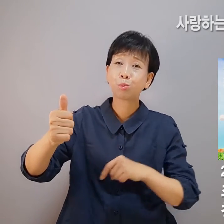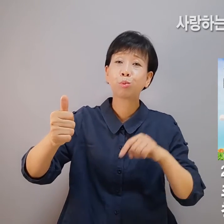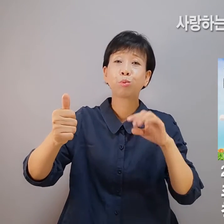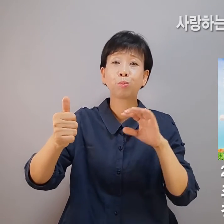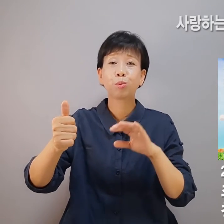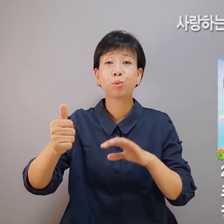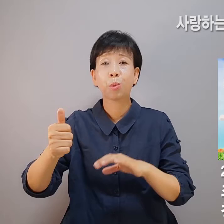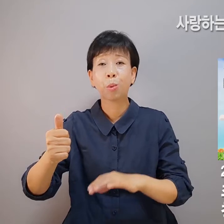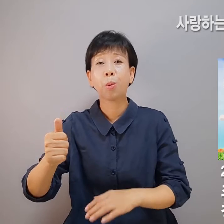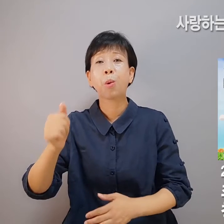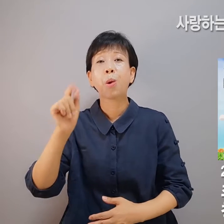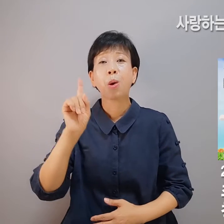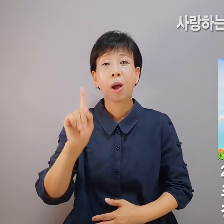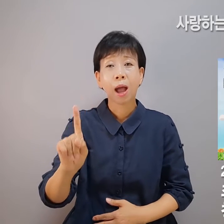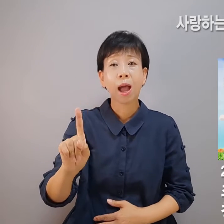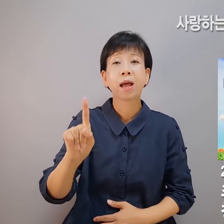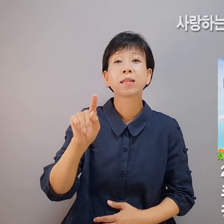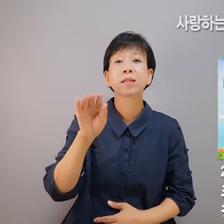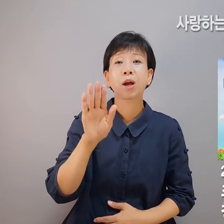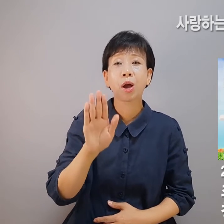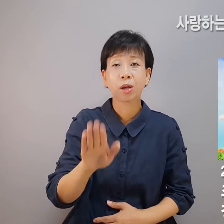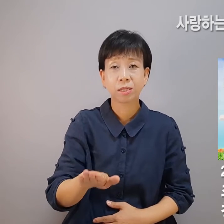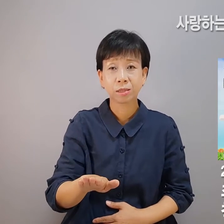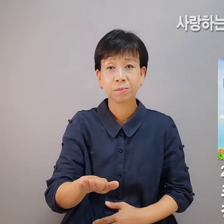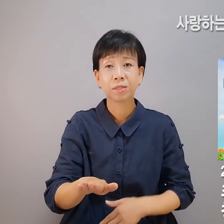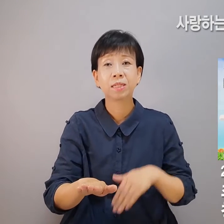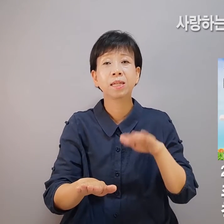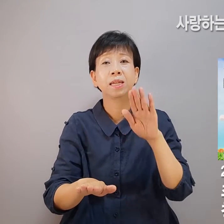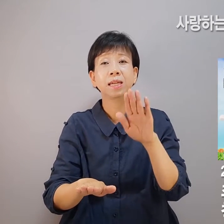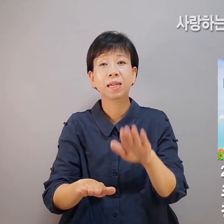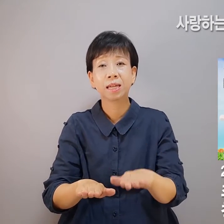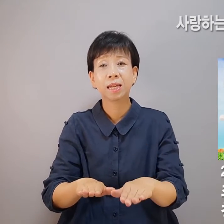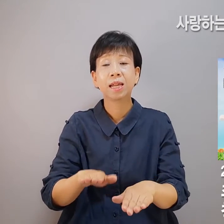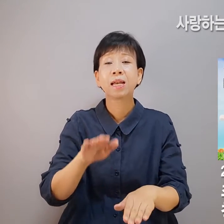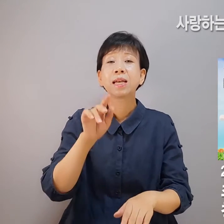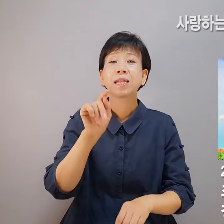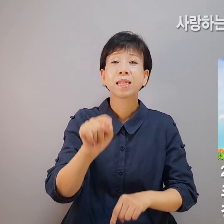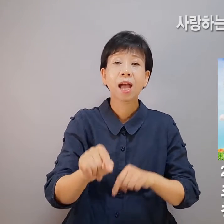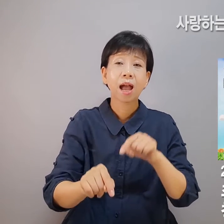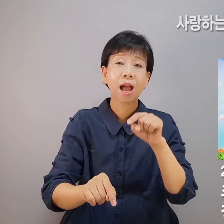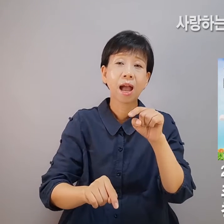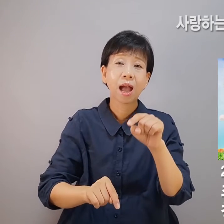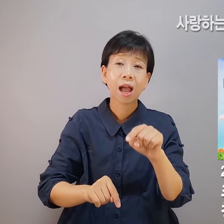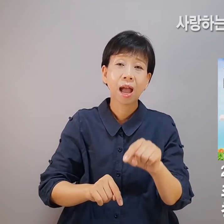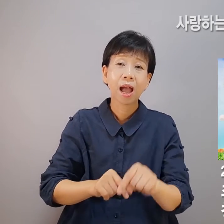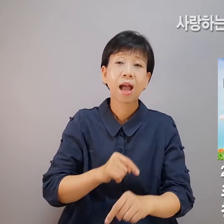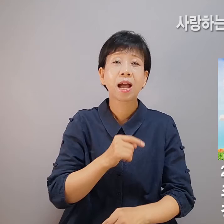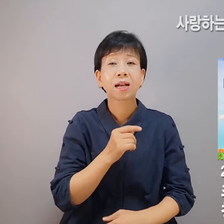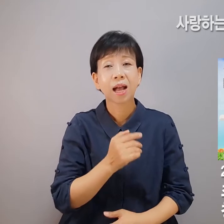하나님 품으로 한 걸음씩